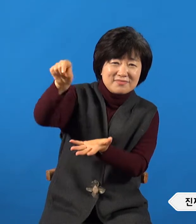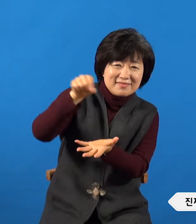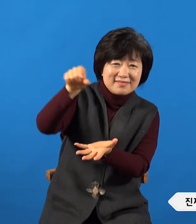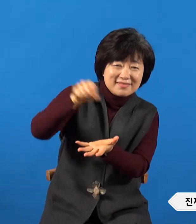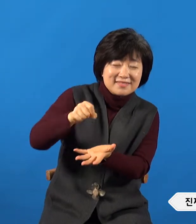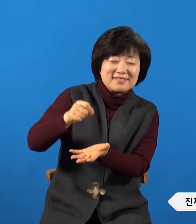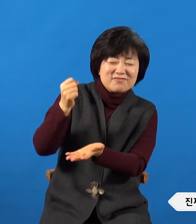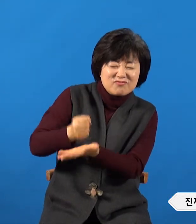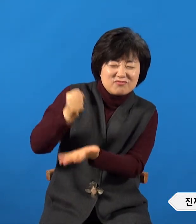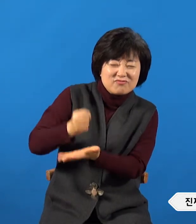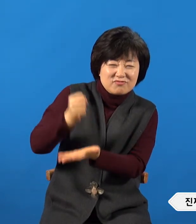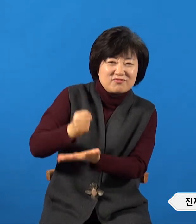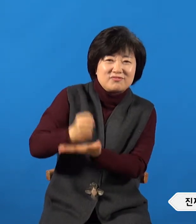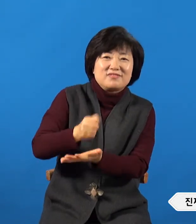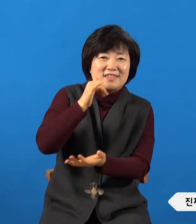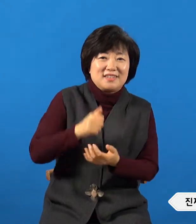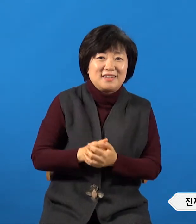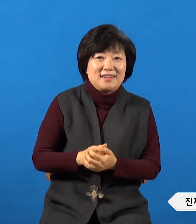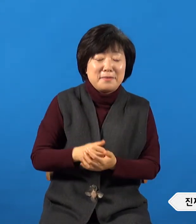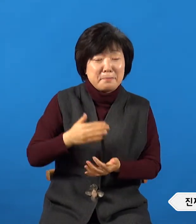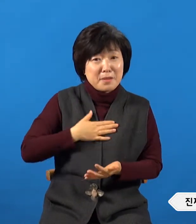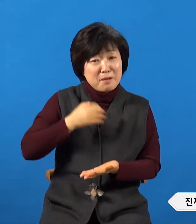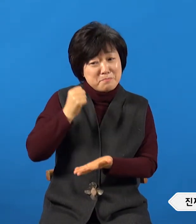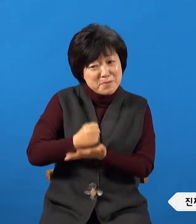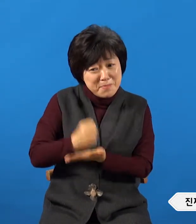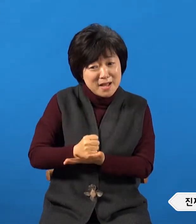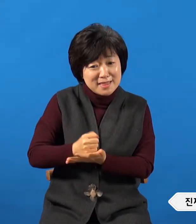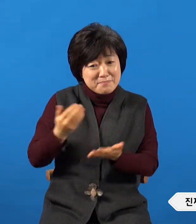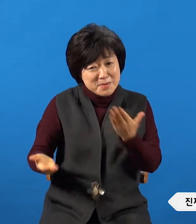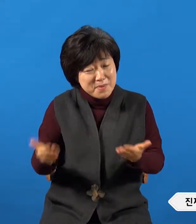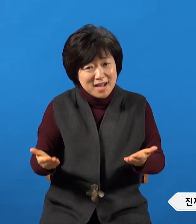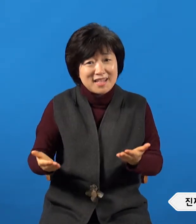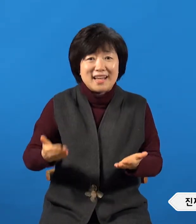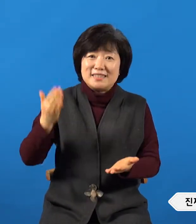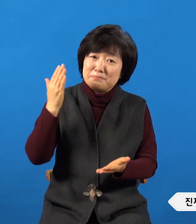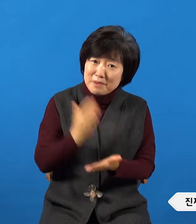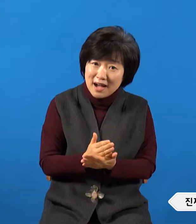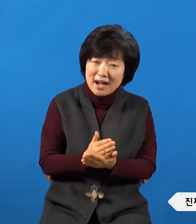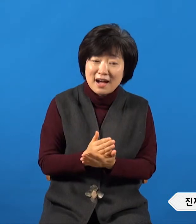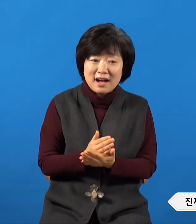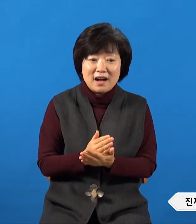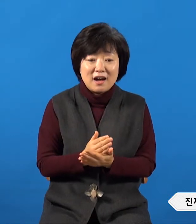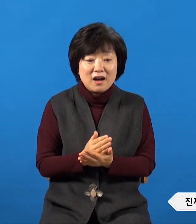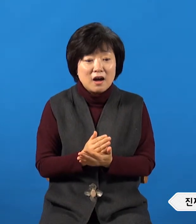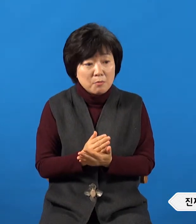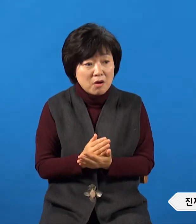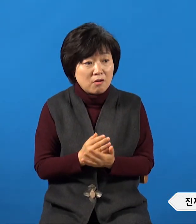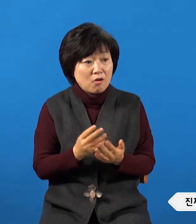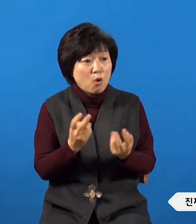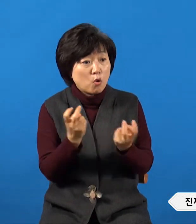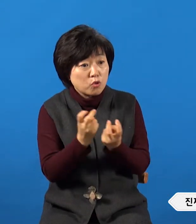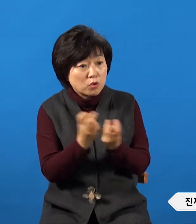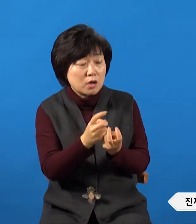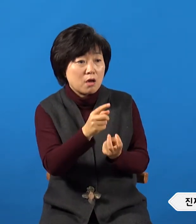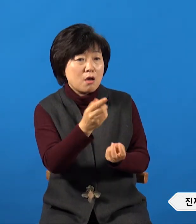정말 비판하지 말아야 할 것인가? 아니, 비판하지 않는다면 우리 삶 가운데 어떻게 분별하고